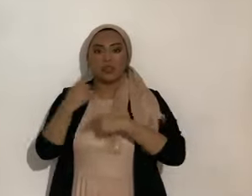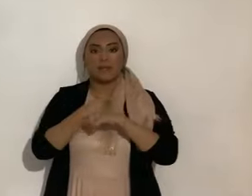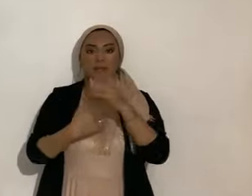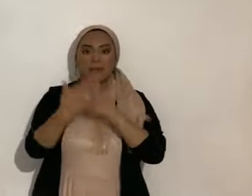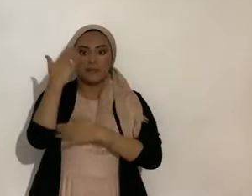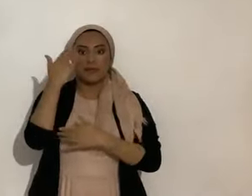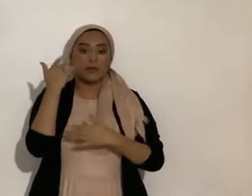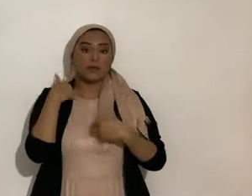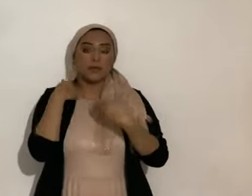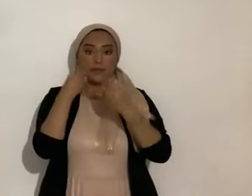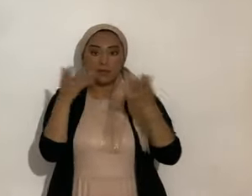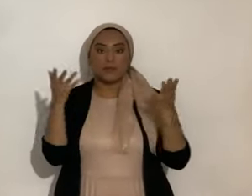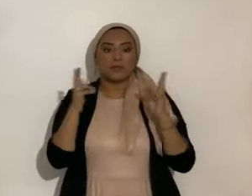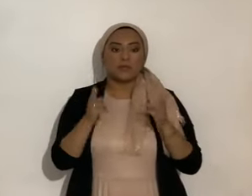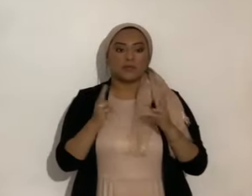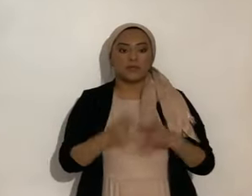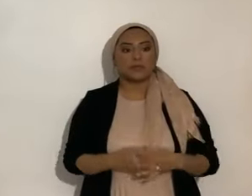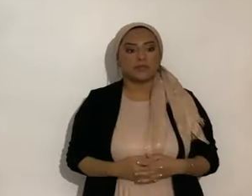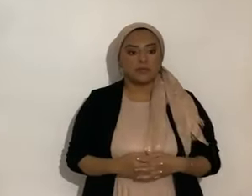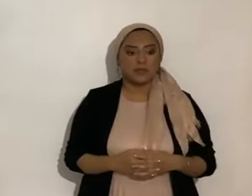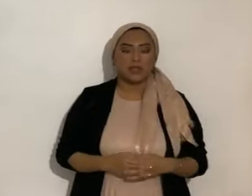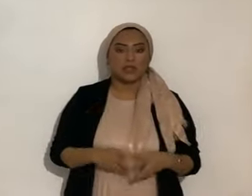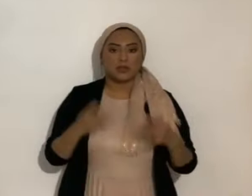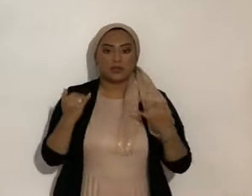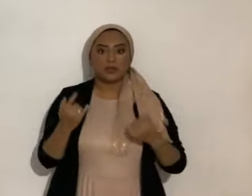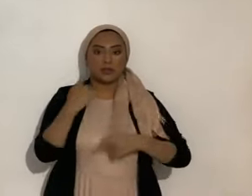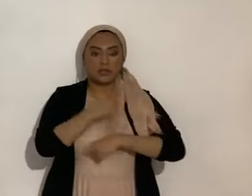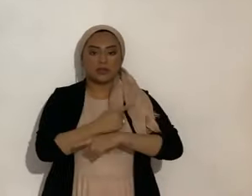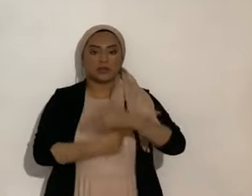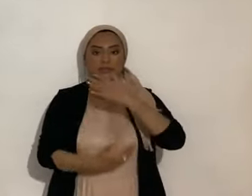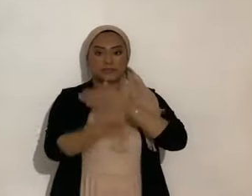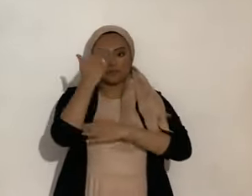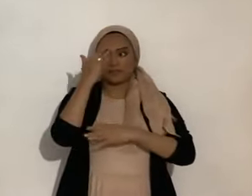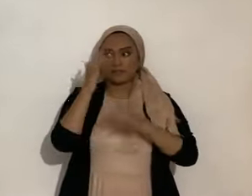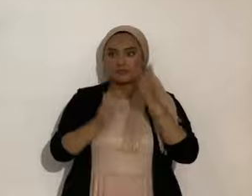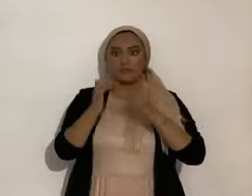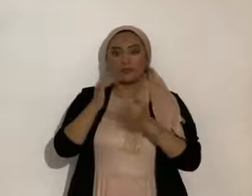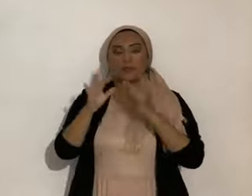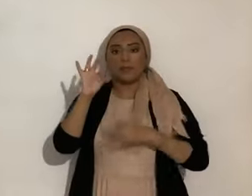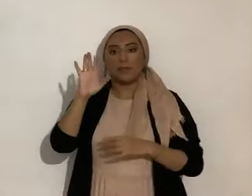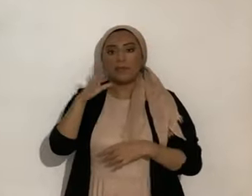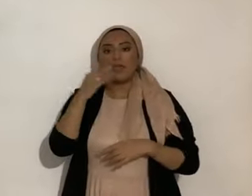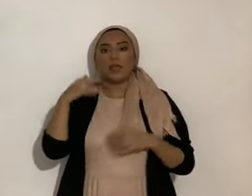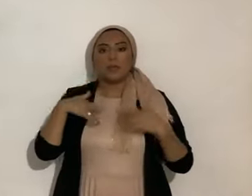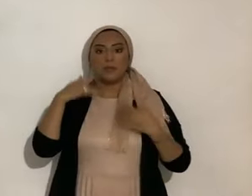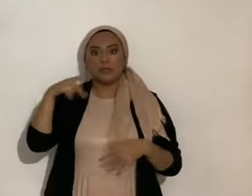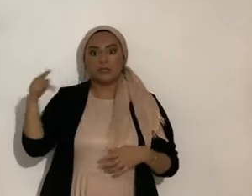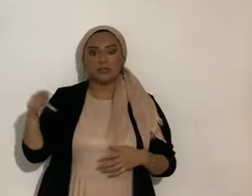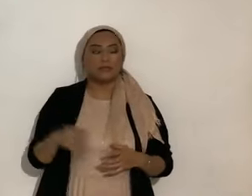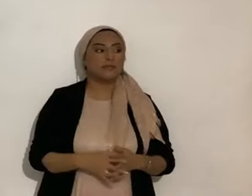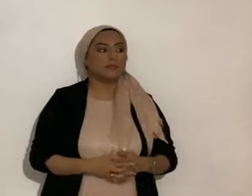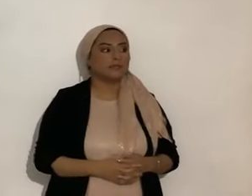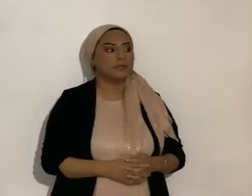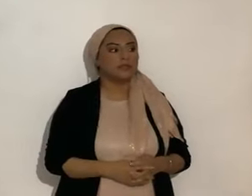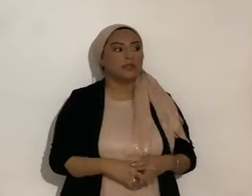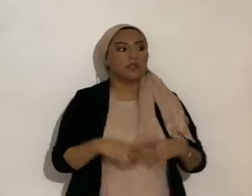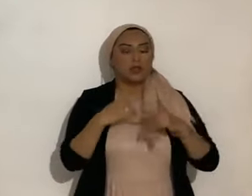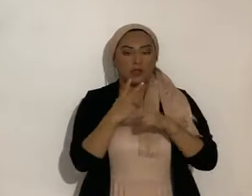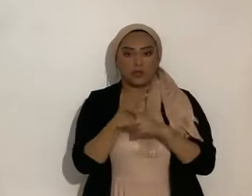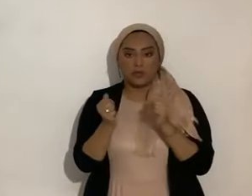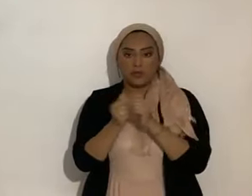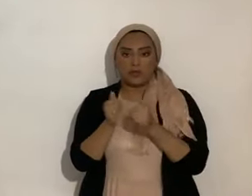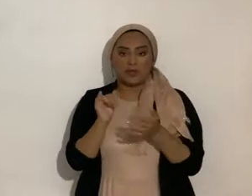digo que hay que apurarse, hermanos. Hoy cayó Facebook y WhatsApp. Así es de que tengamos cuidado con